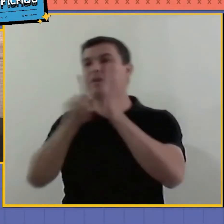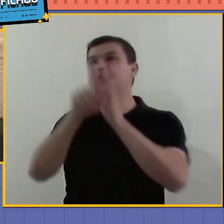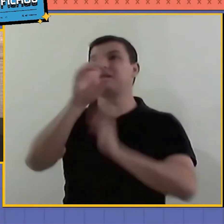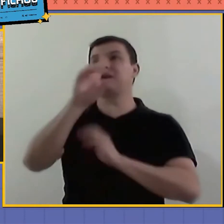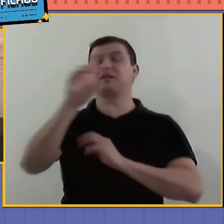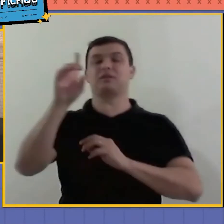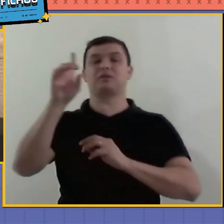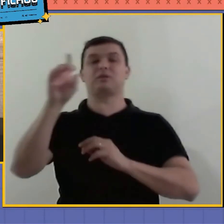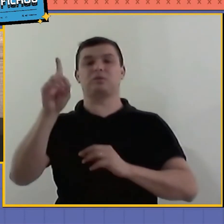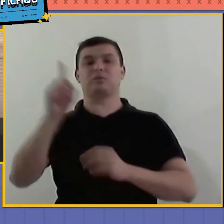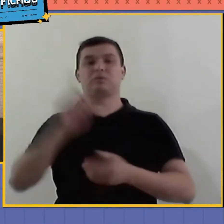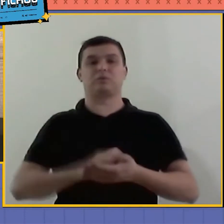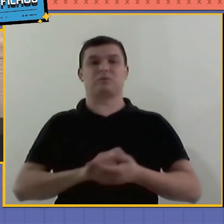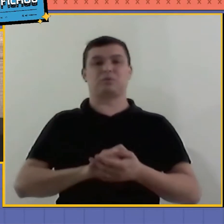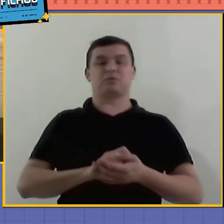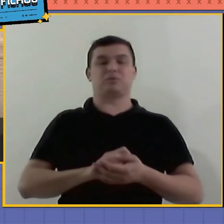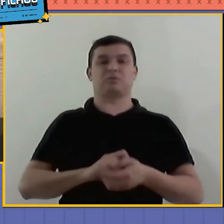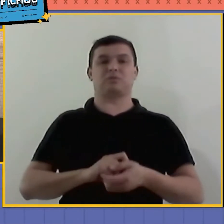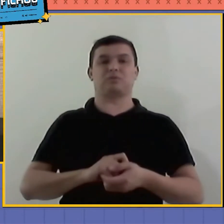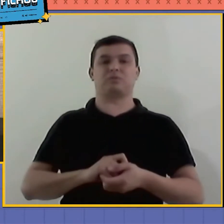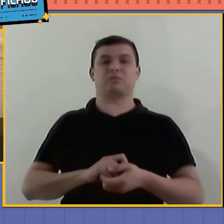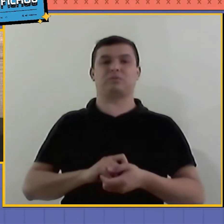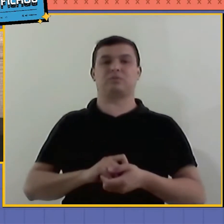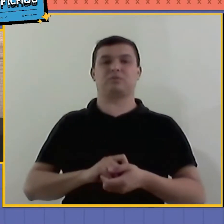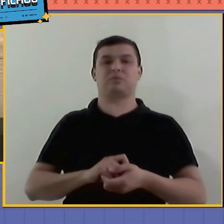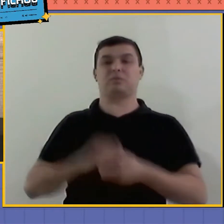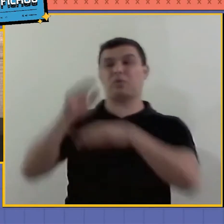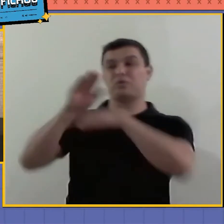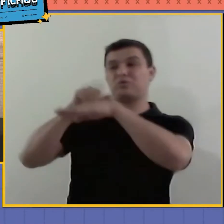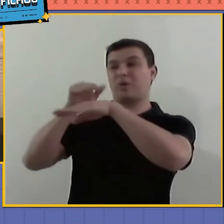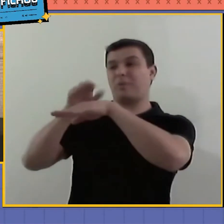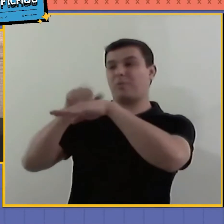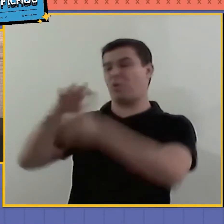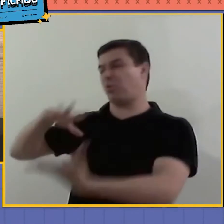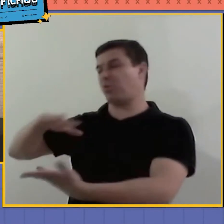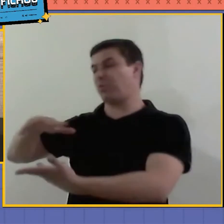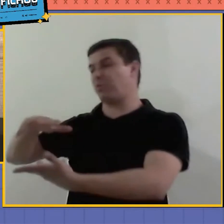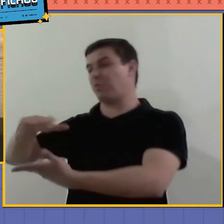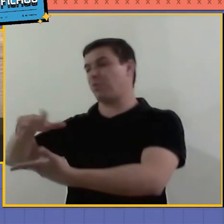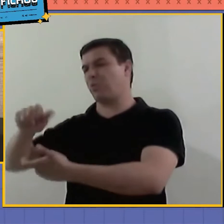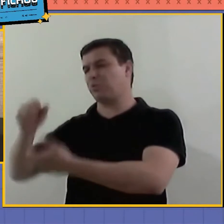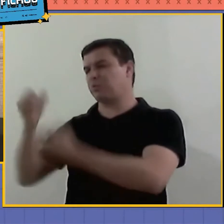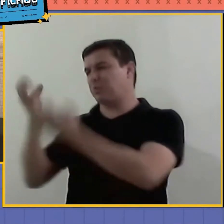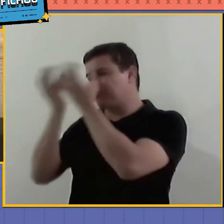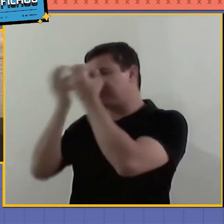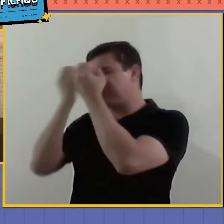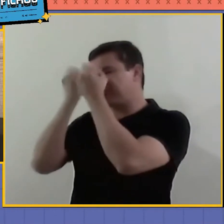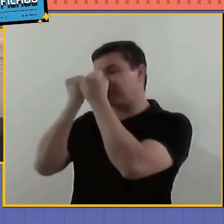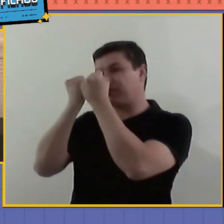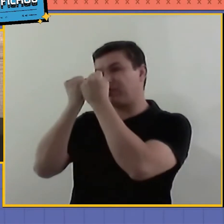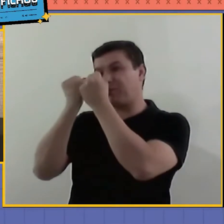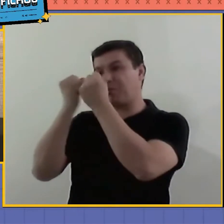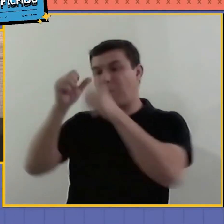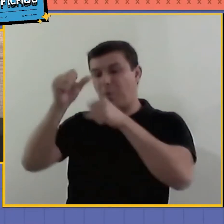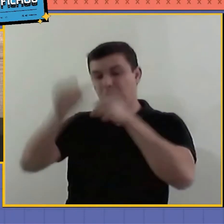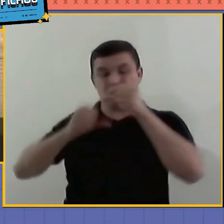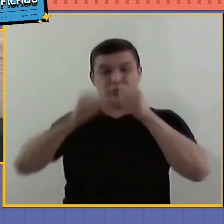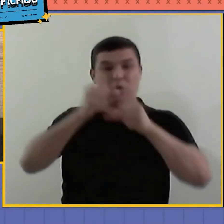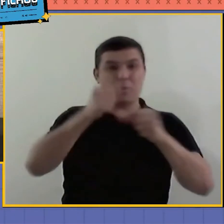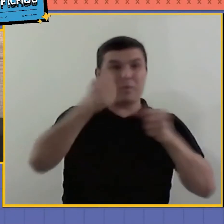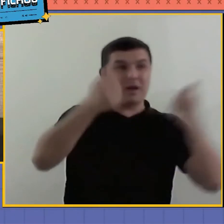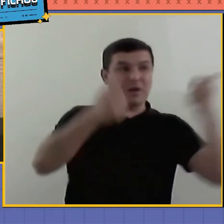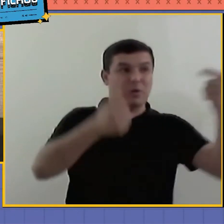daquele que vos chamou das Trevas para a sua maravilhosa luz antes vocês têm eram um povo